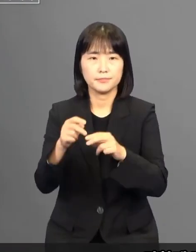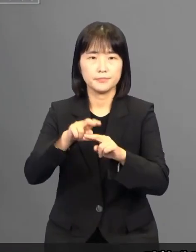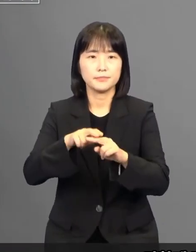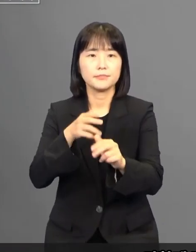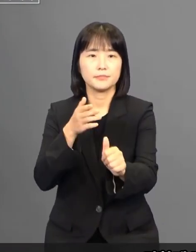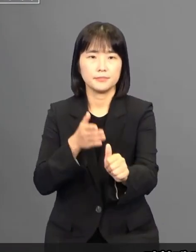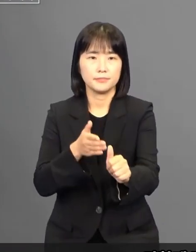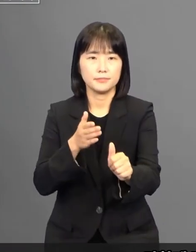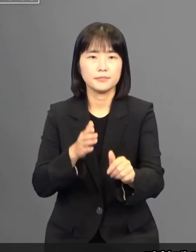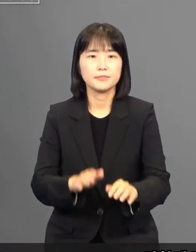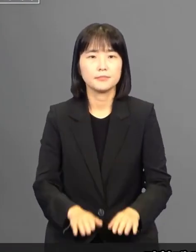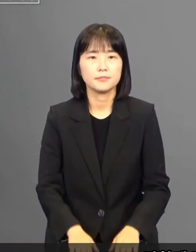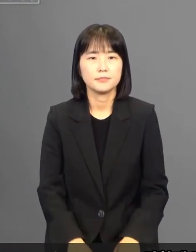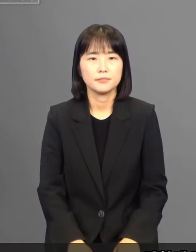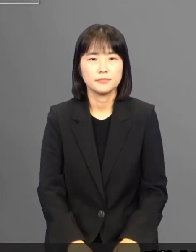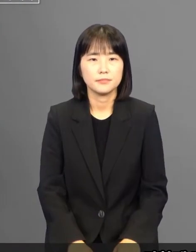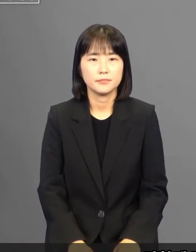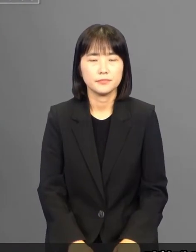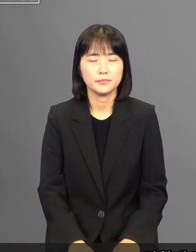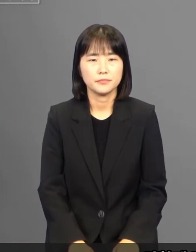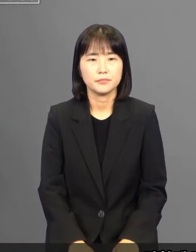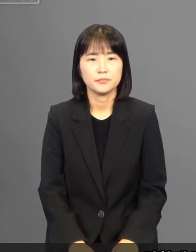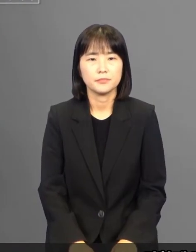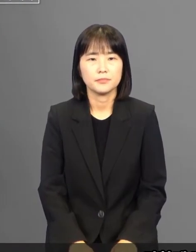자리에 앉겠습니다.